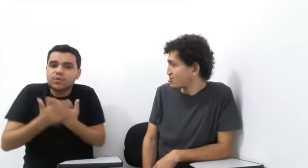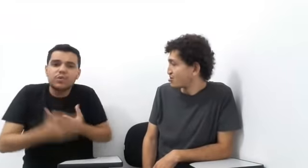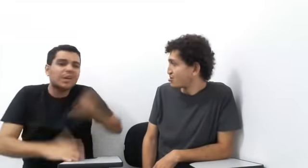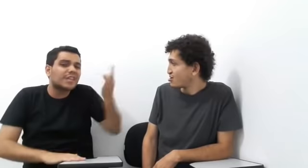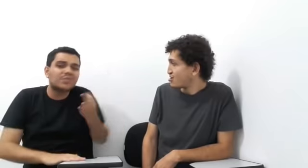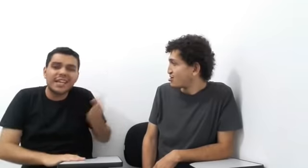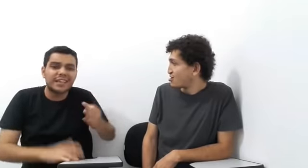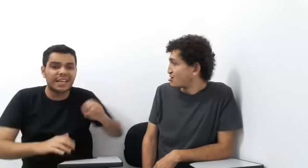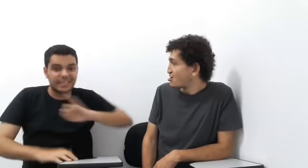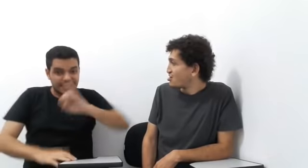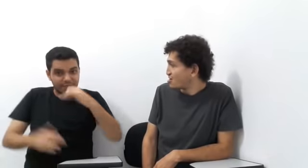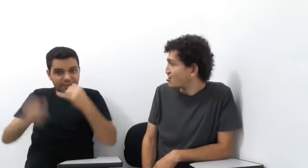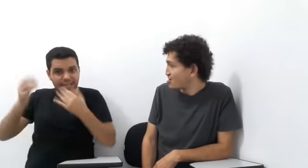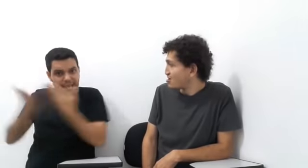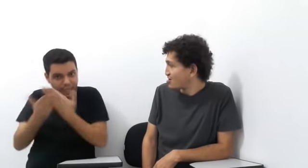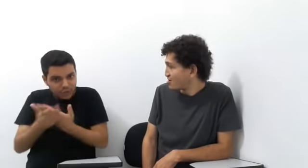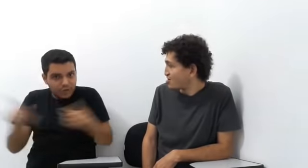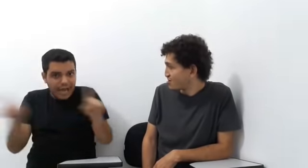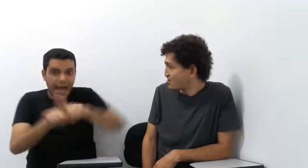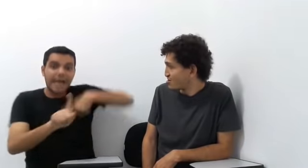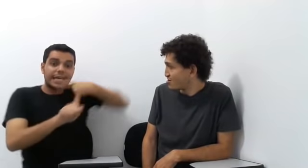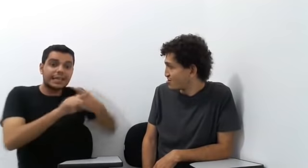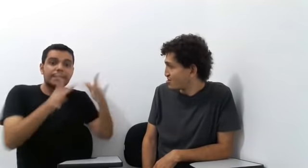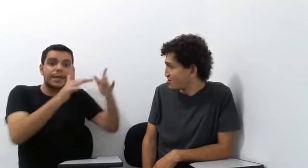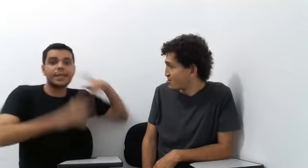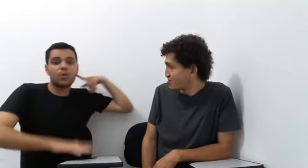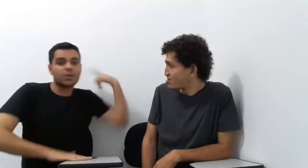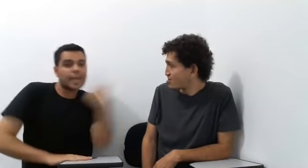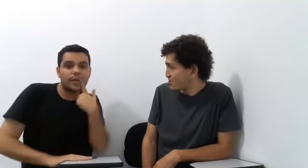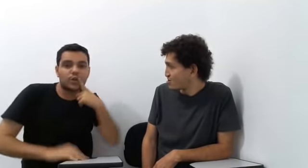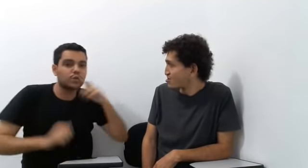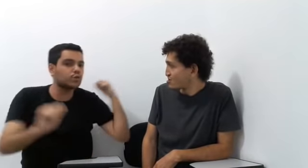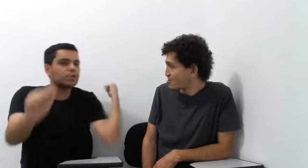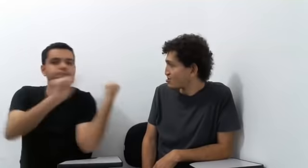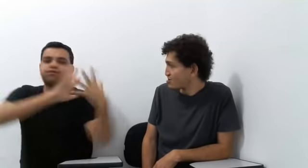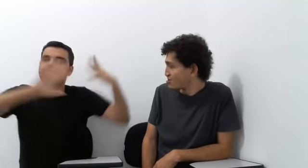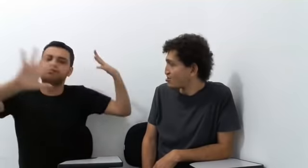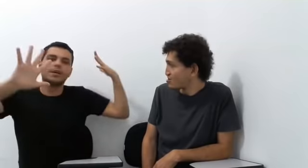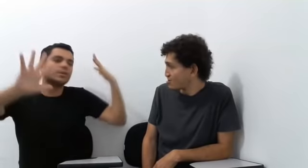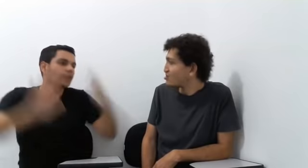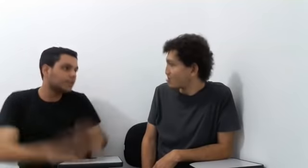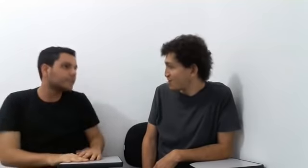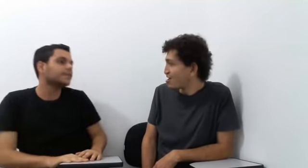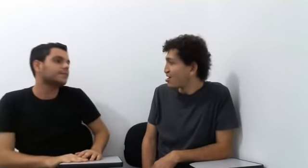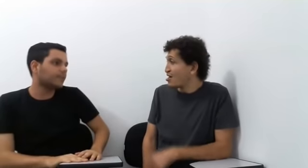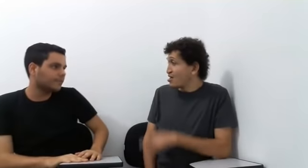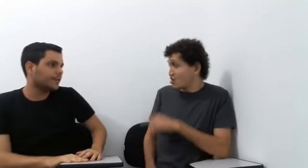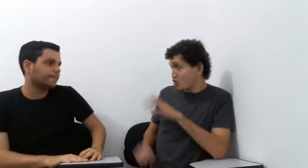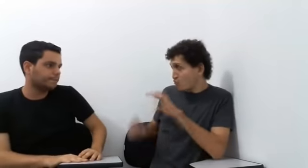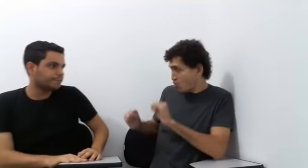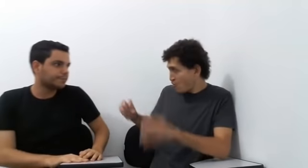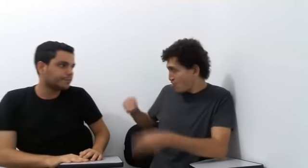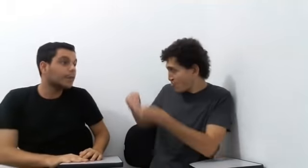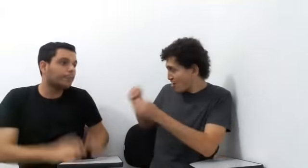Eu tenho certeza que se você estudar e também ter contato com o surdo, sua língua vai desenvolver. Por